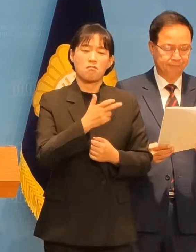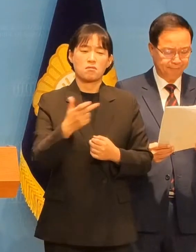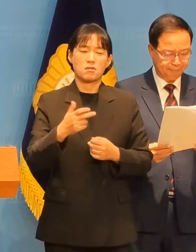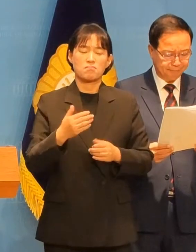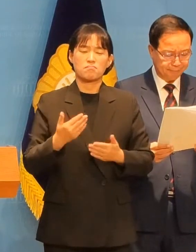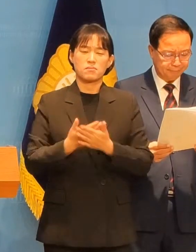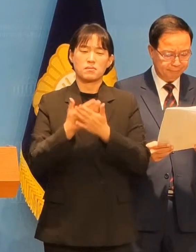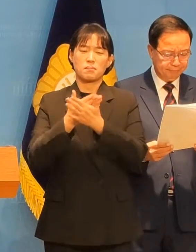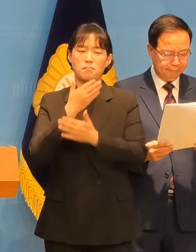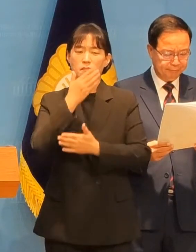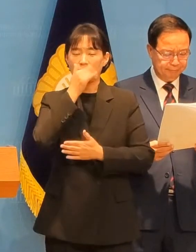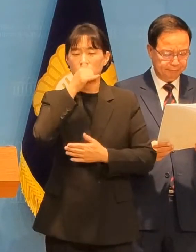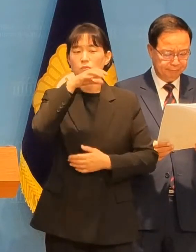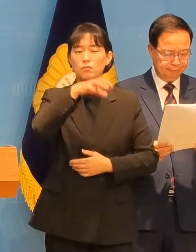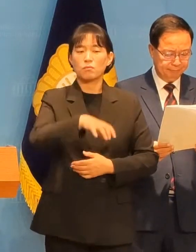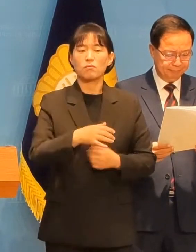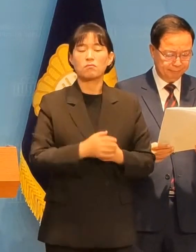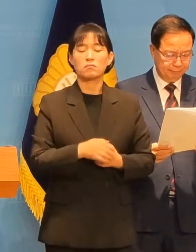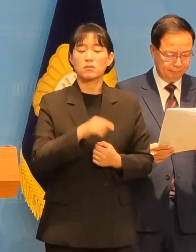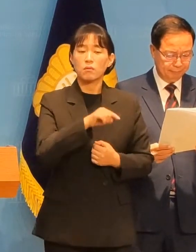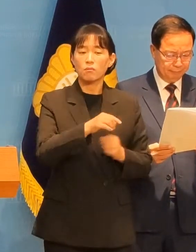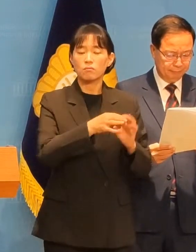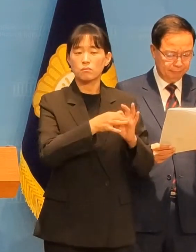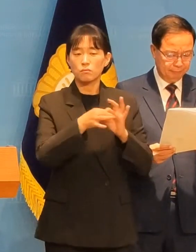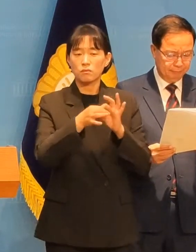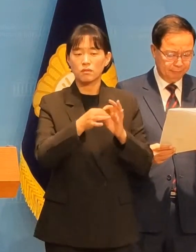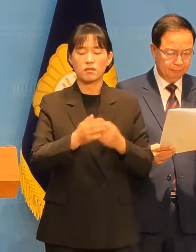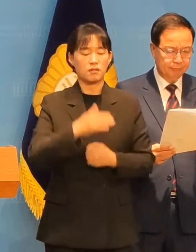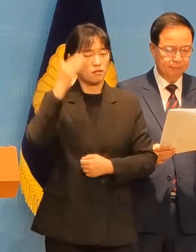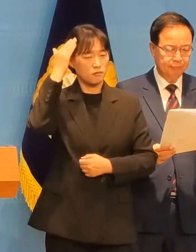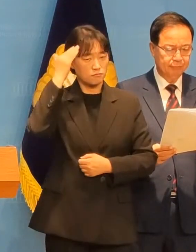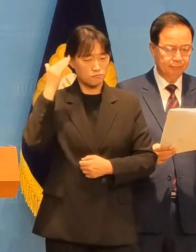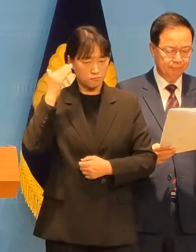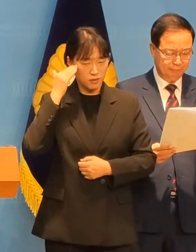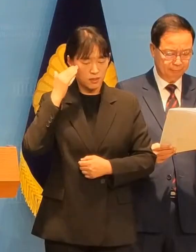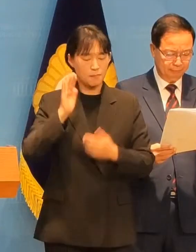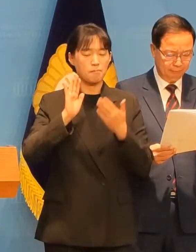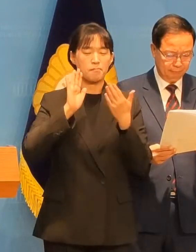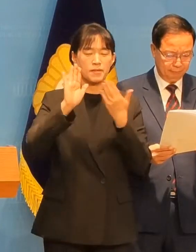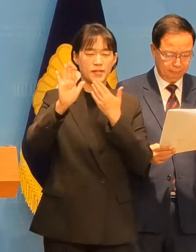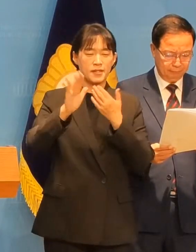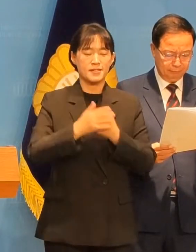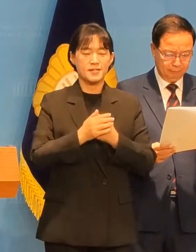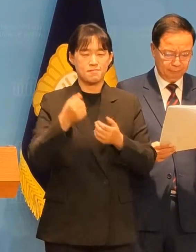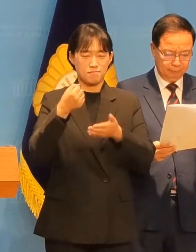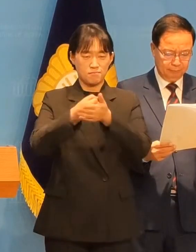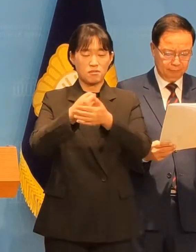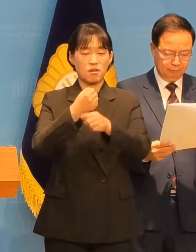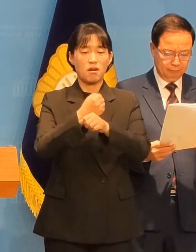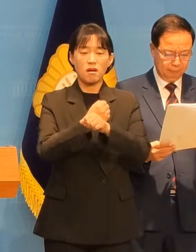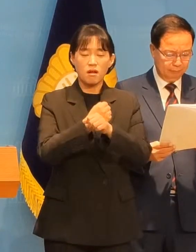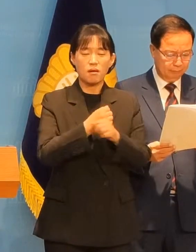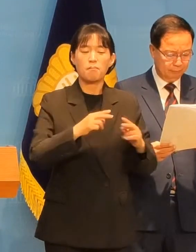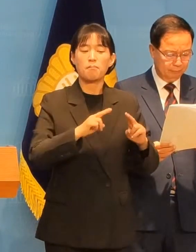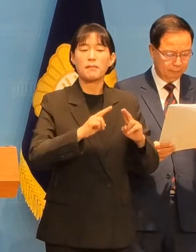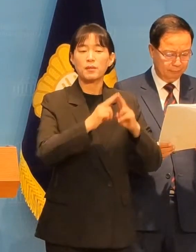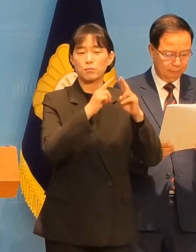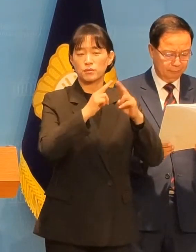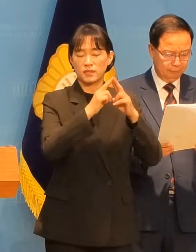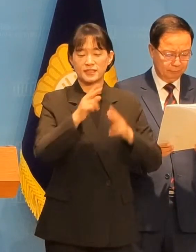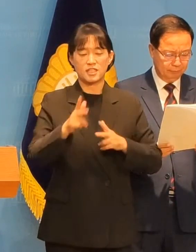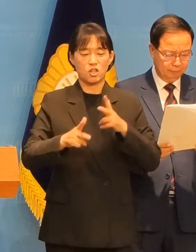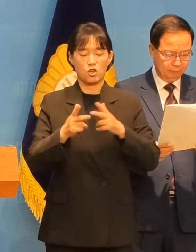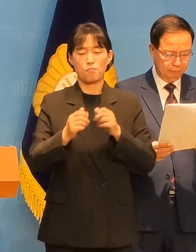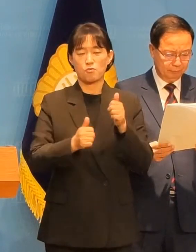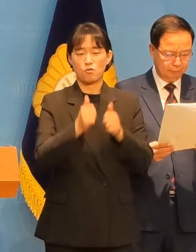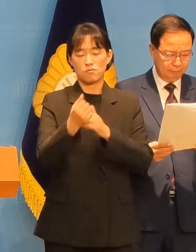것입니다. 이를 통해 우리는 대한민국의 미래를 좌우할 반도체 산업 경쟁력을